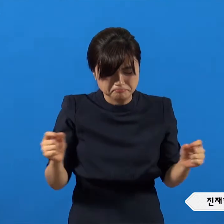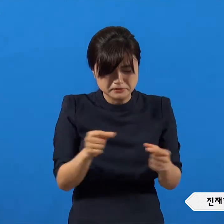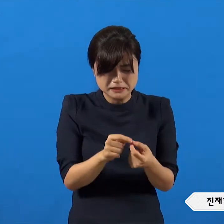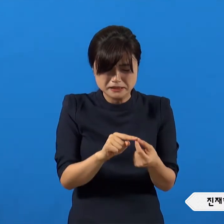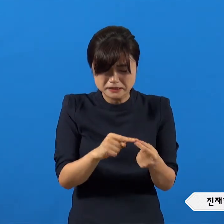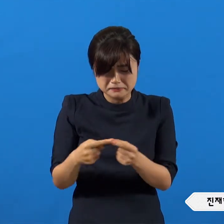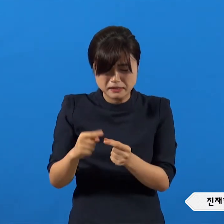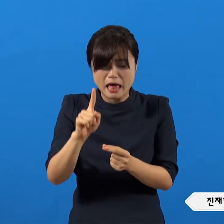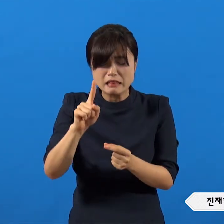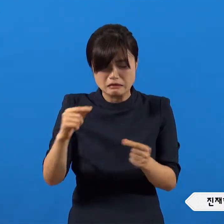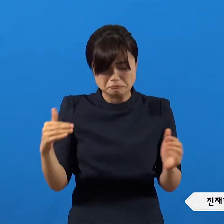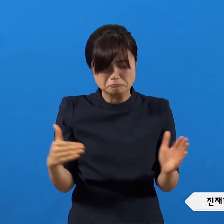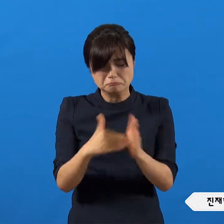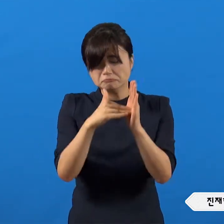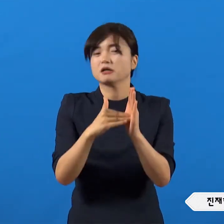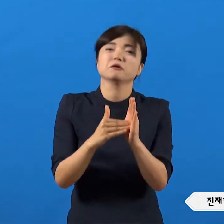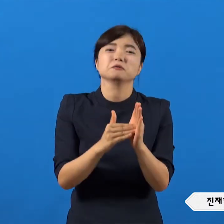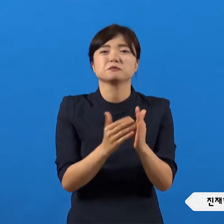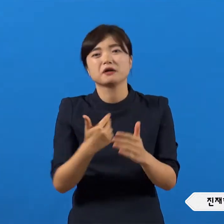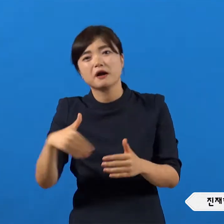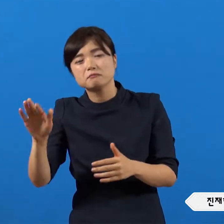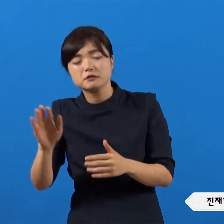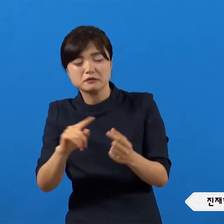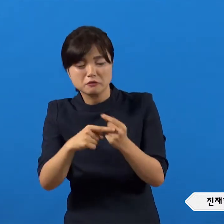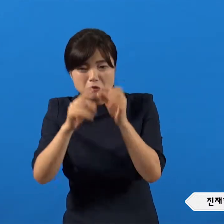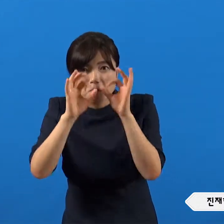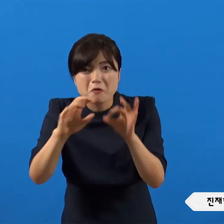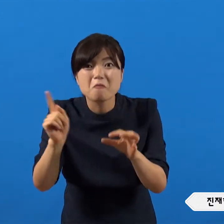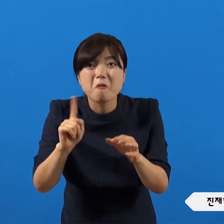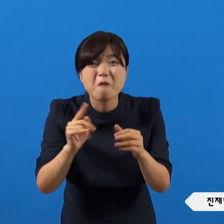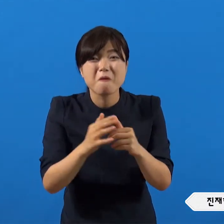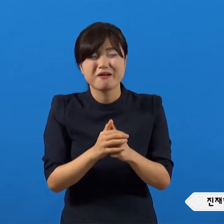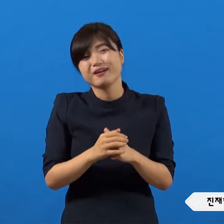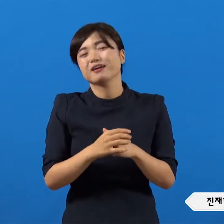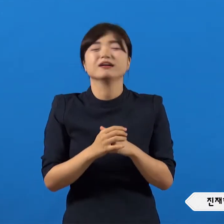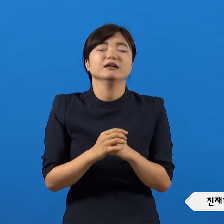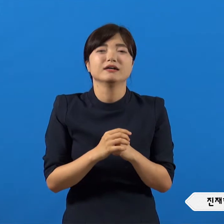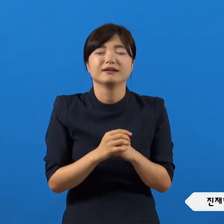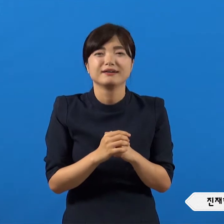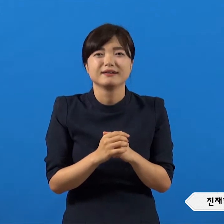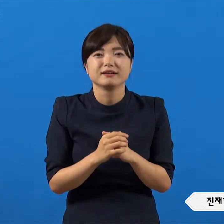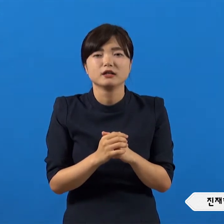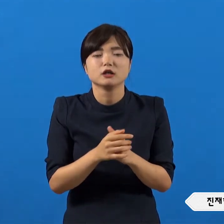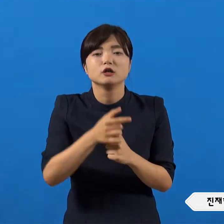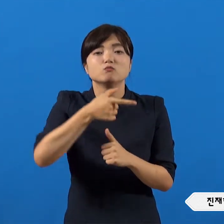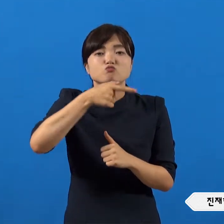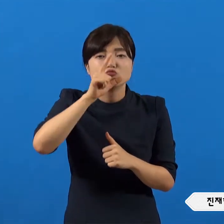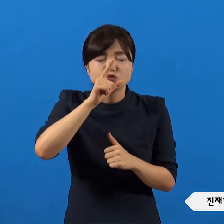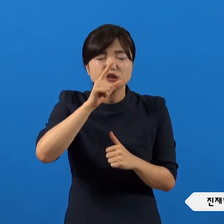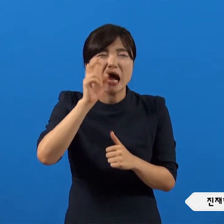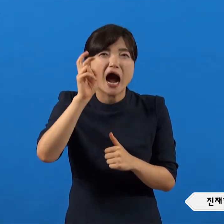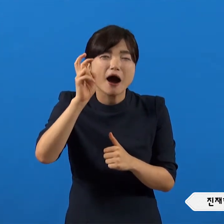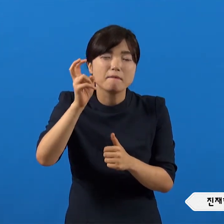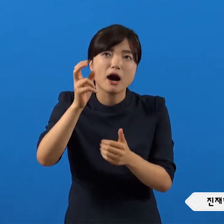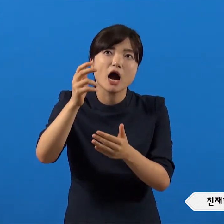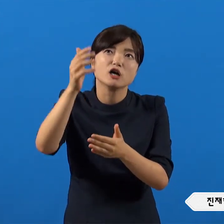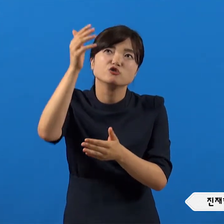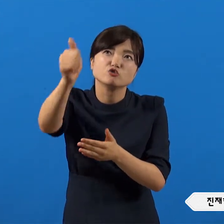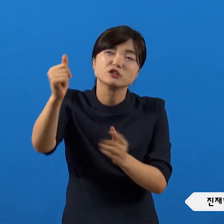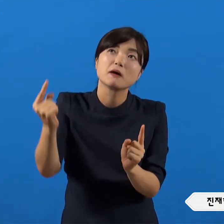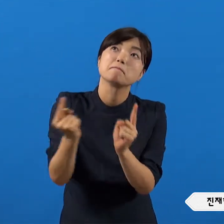쓰고 탁 나갑니다. 그런데 보니까 거기에는 그렇게 쓰였습니다. 물이 그 주인을 만나니 그